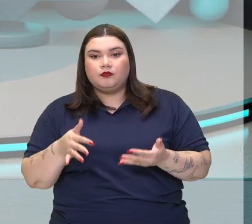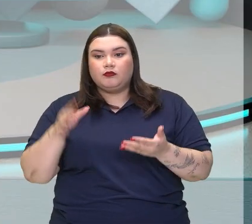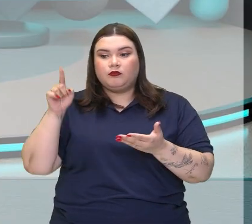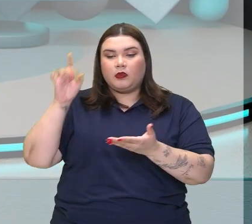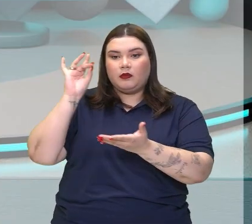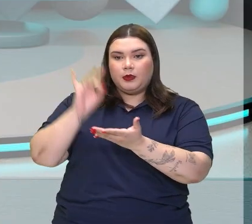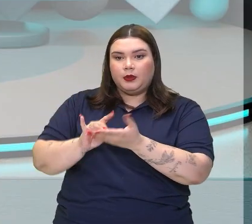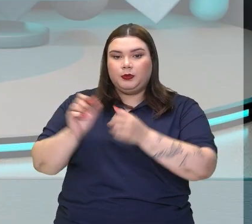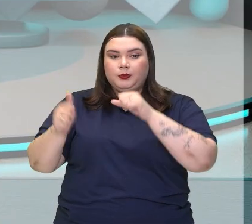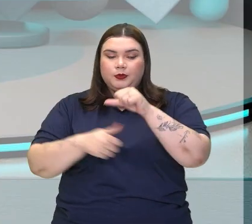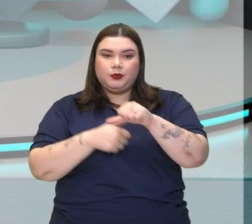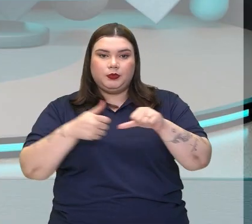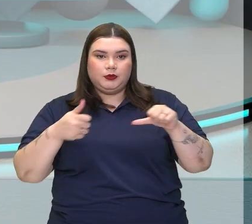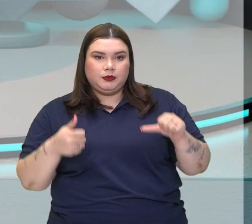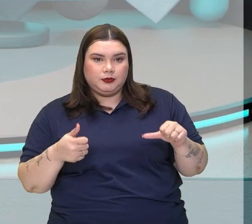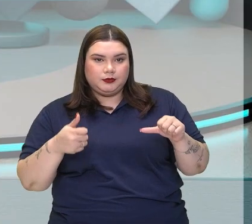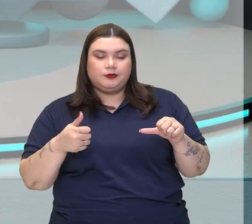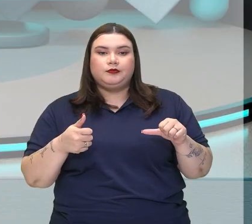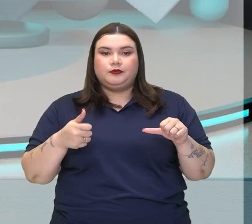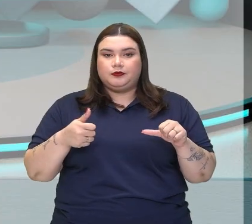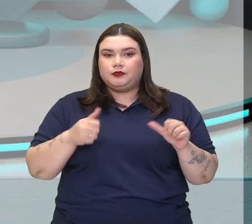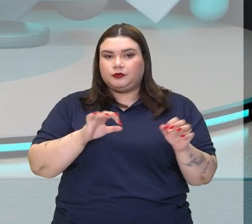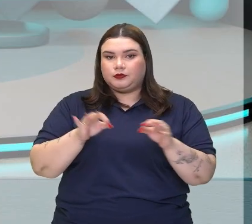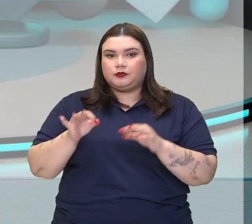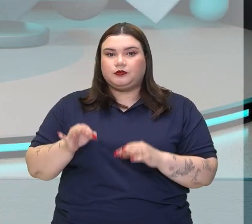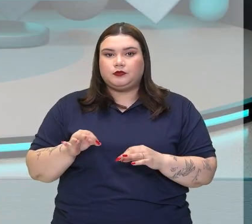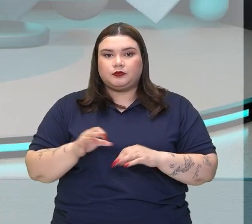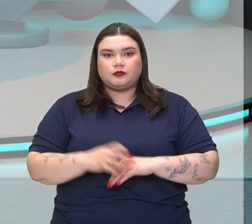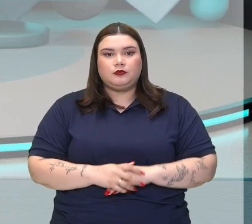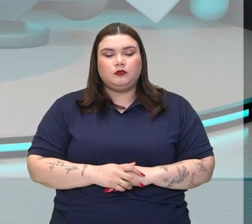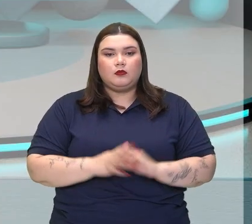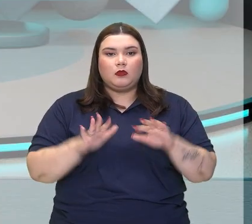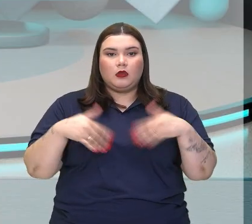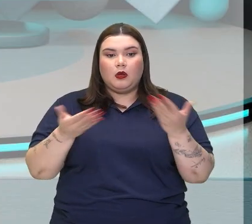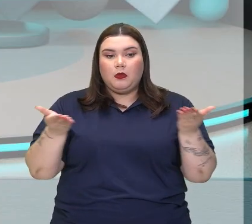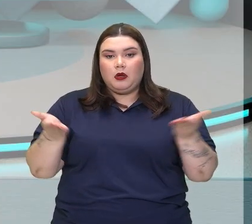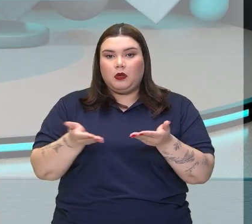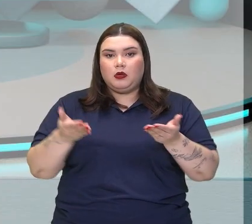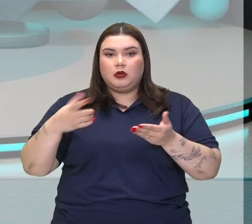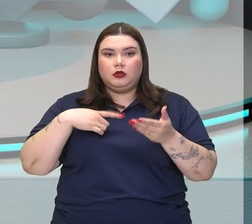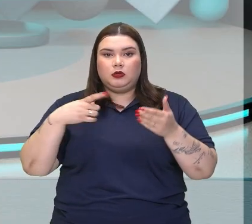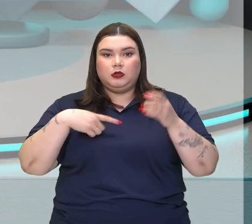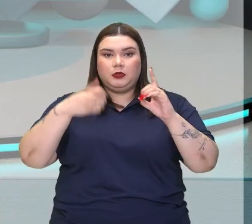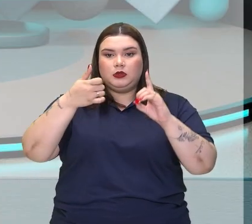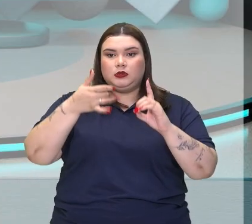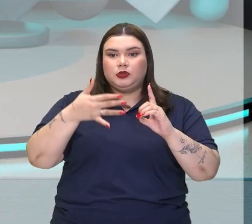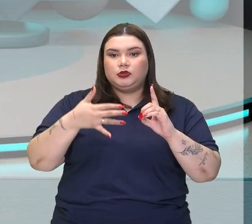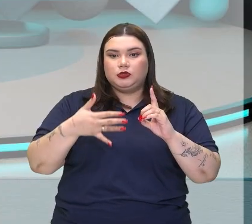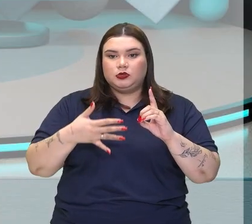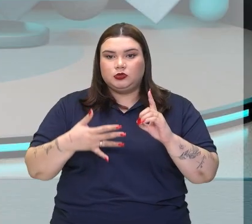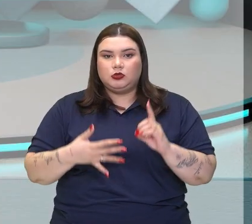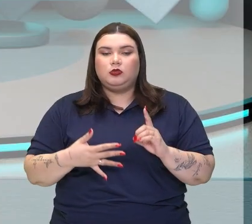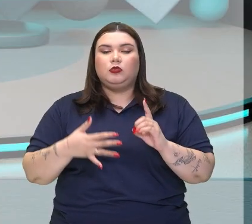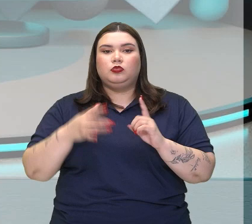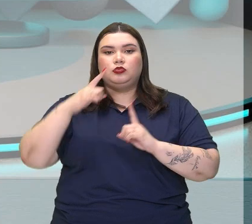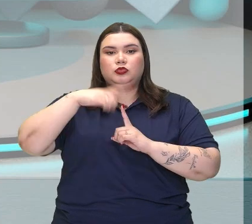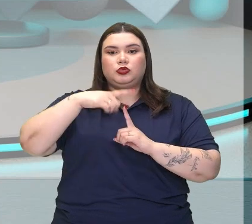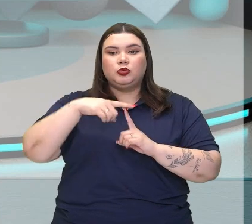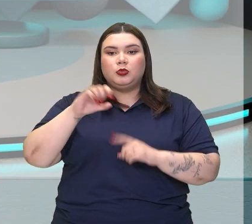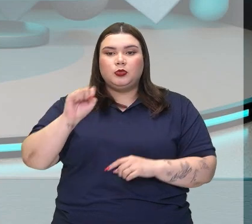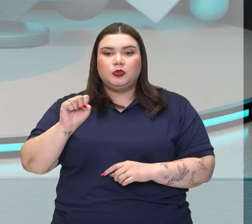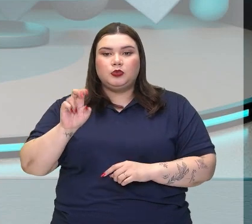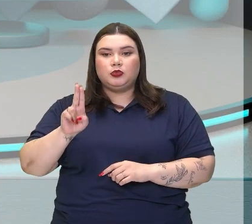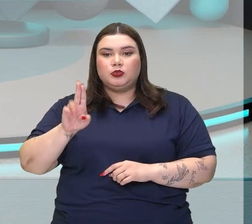para as minhas impressões, para os meus achismos. Então agora eu estou fazendo uma descrição subjetiva.